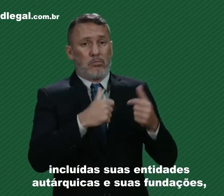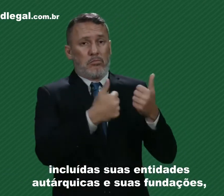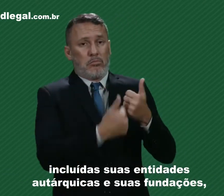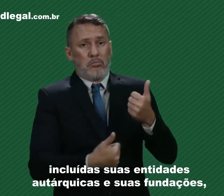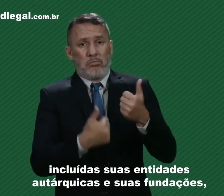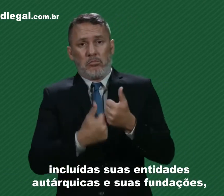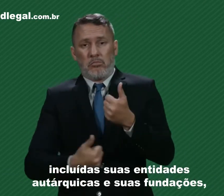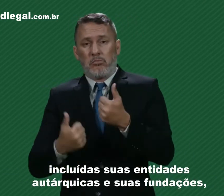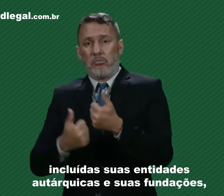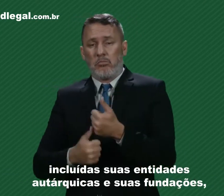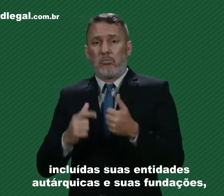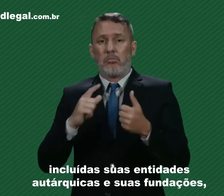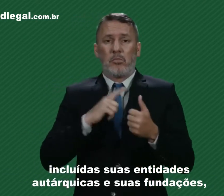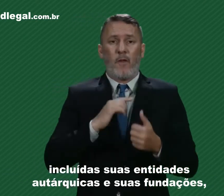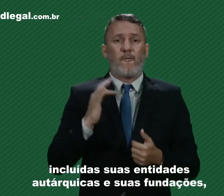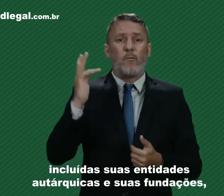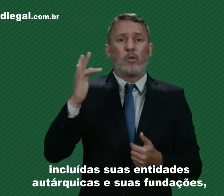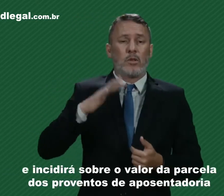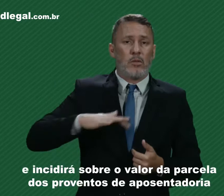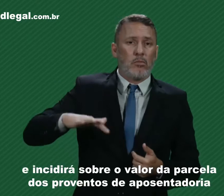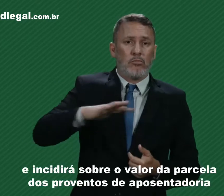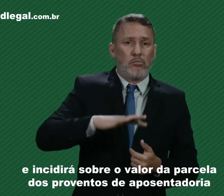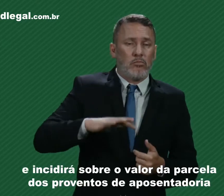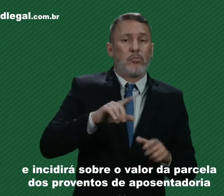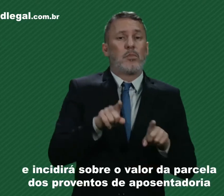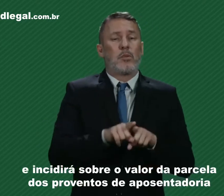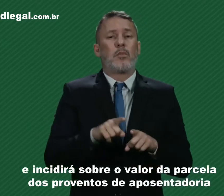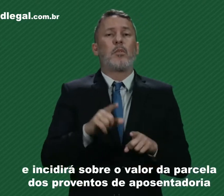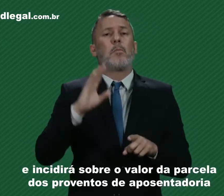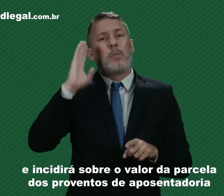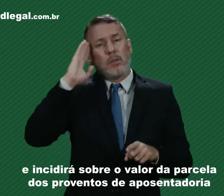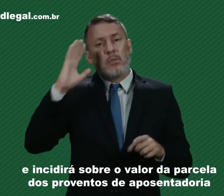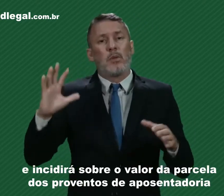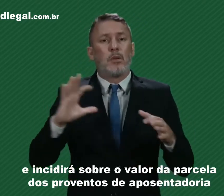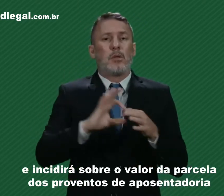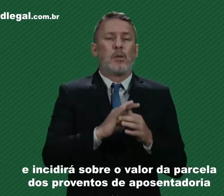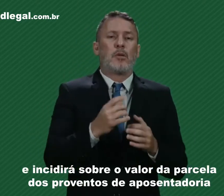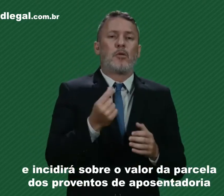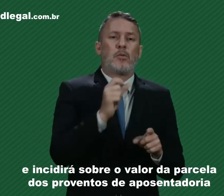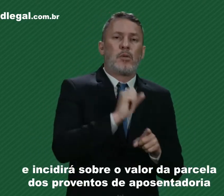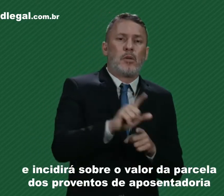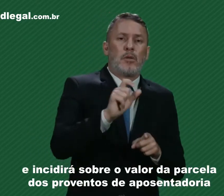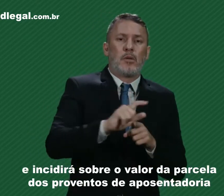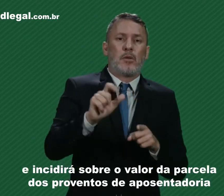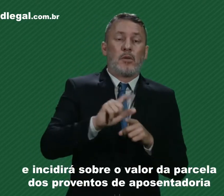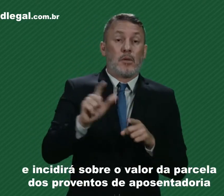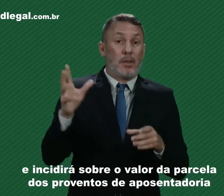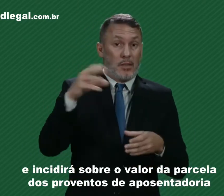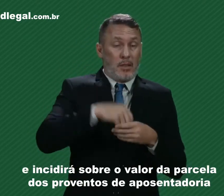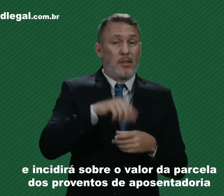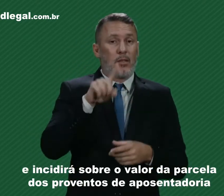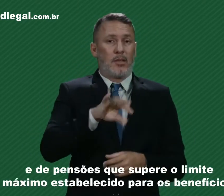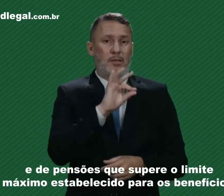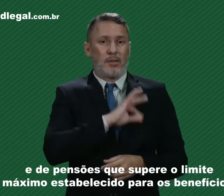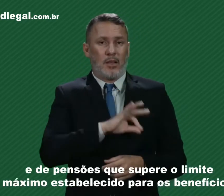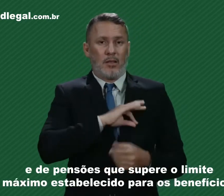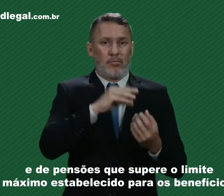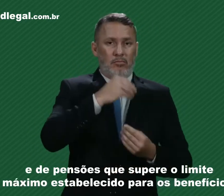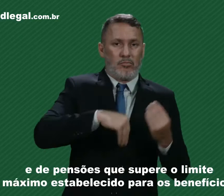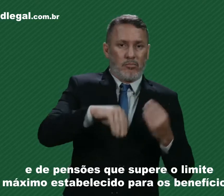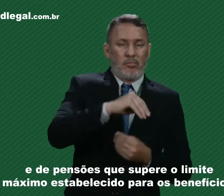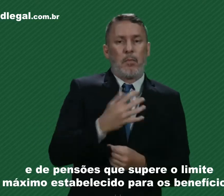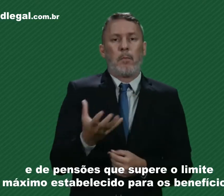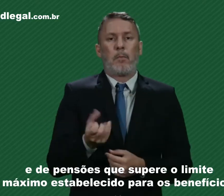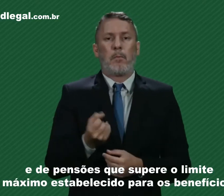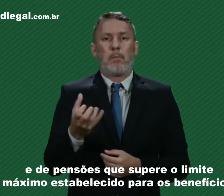entidades autárquicas e suas fundações, e incidirá sobre o valor da parcela dos proventos de aposentadoria e de